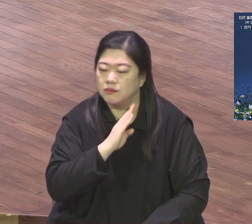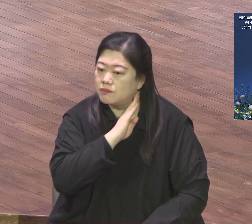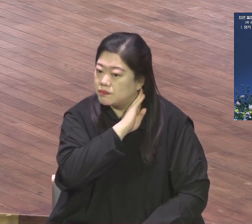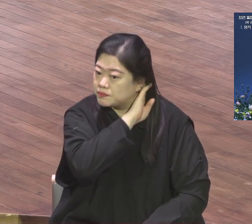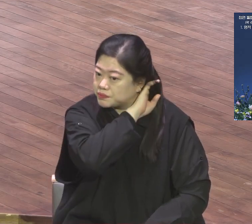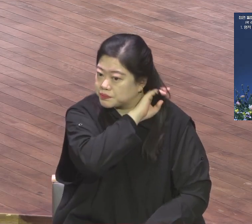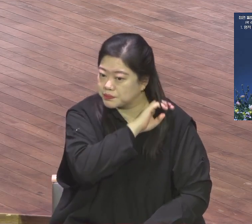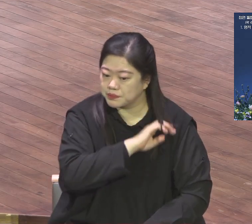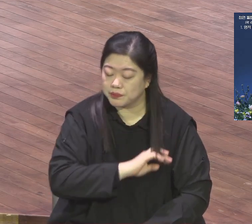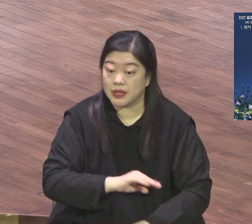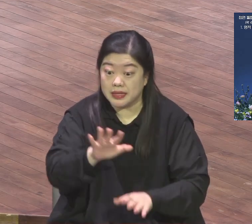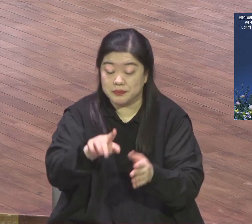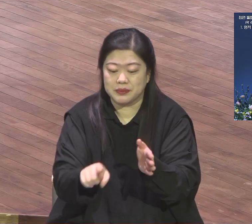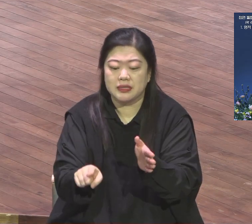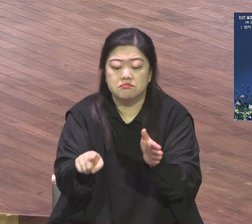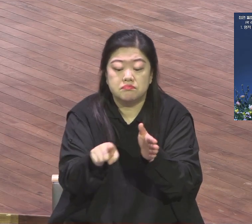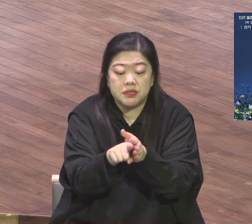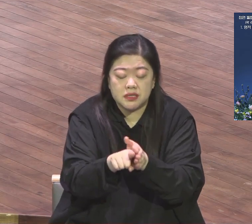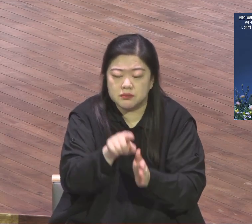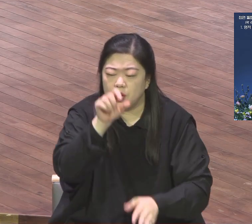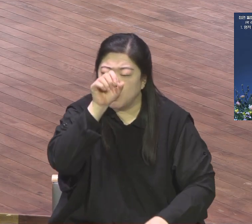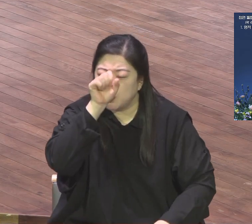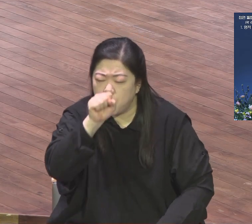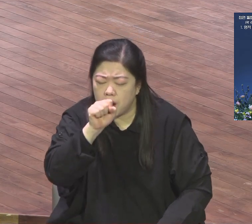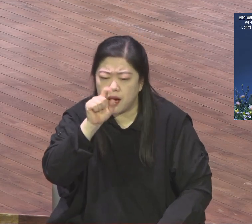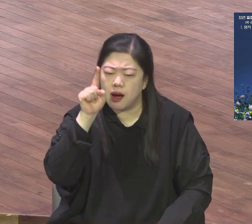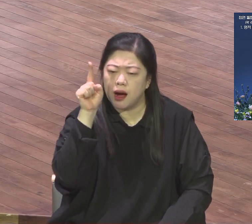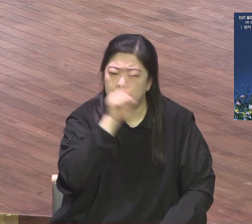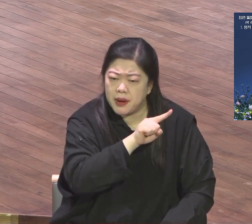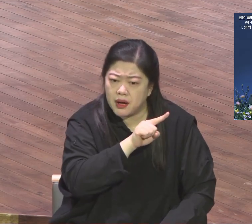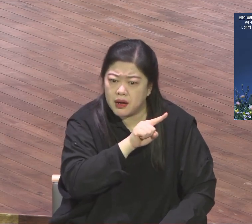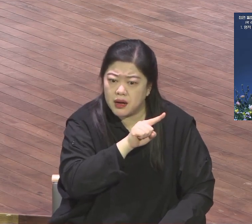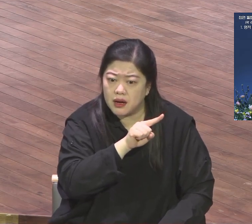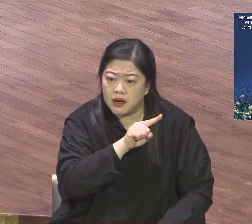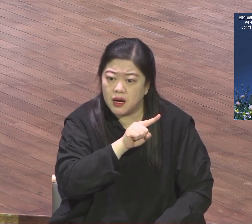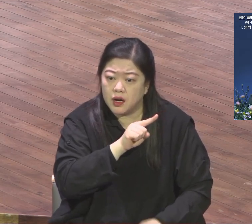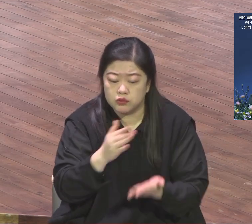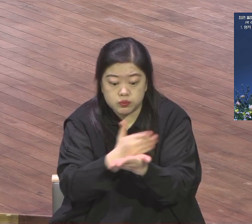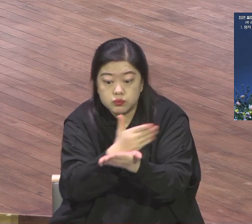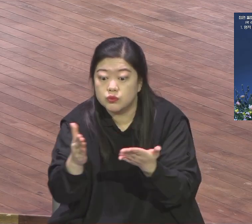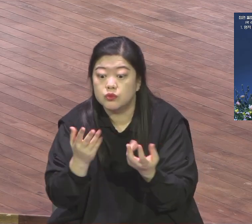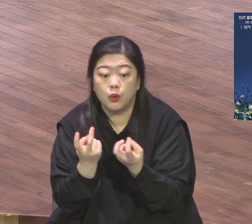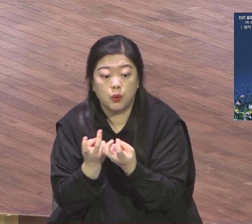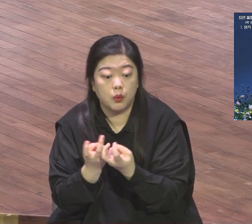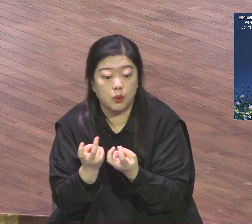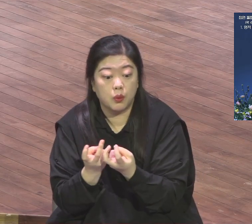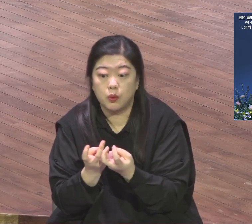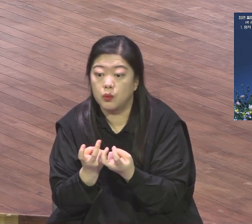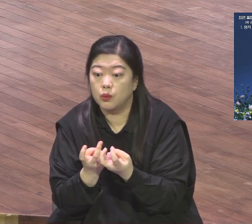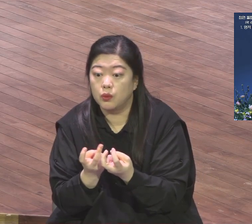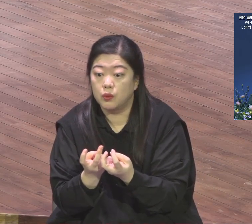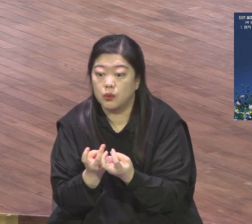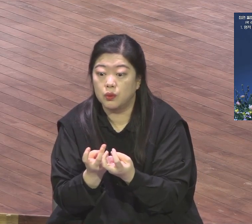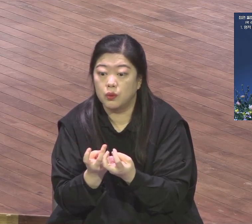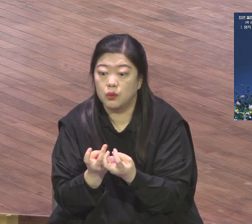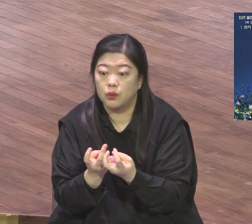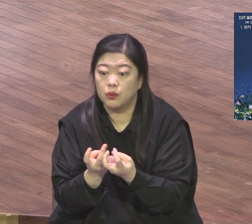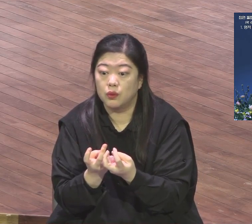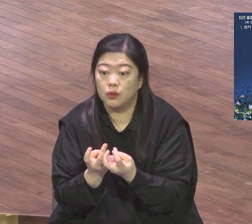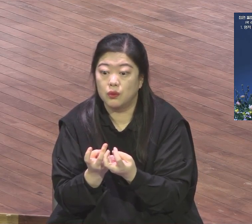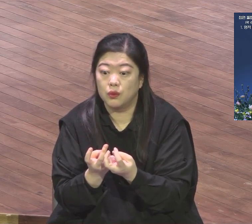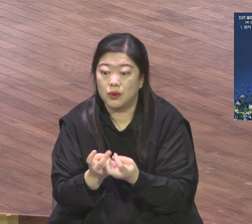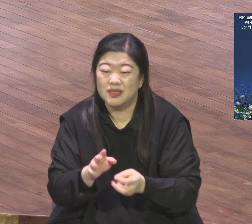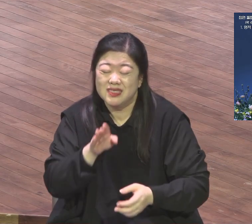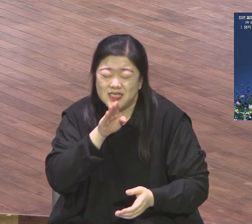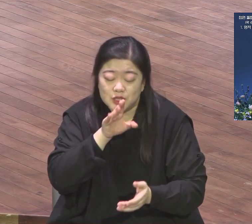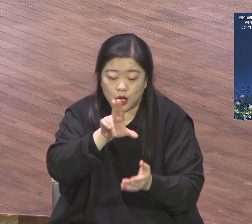이 사람 믿음이 좋은가? 건축해봐야 돼요. 아시겠어요? 건축해봐야 돼. 헌당해봐야 돼. 믿음이